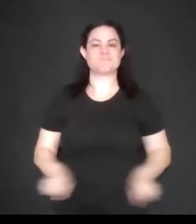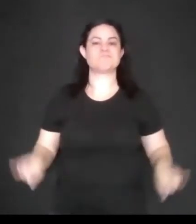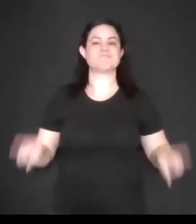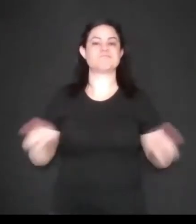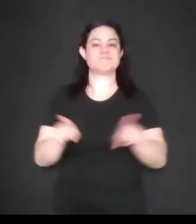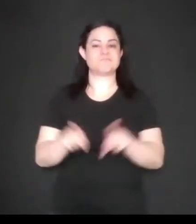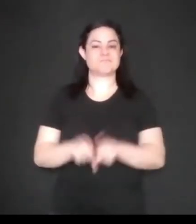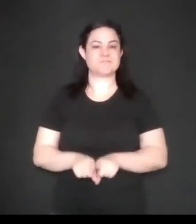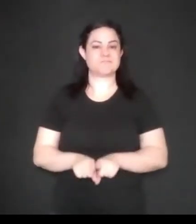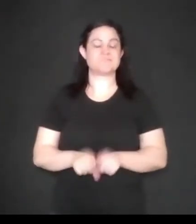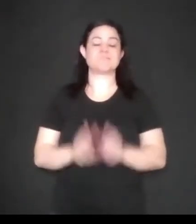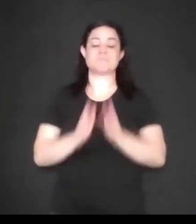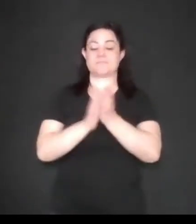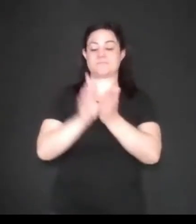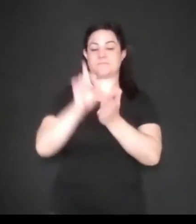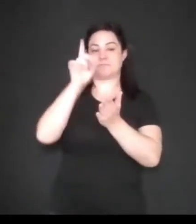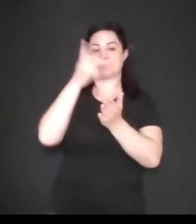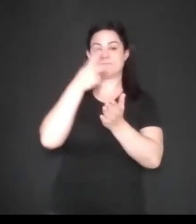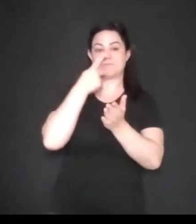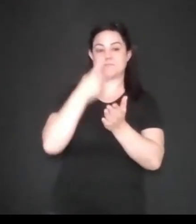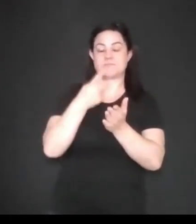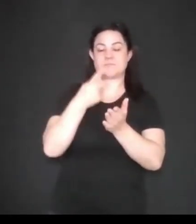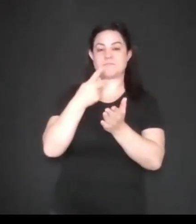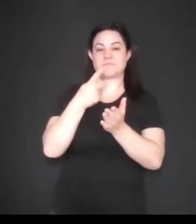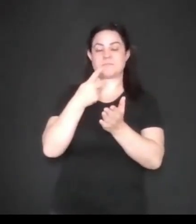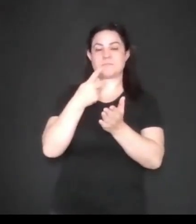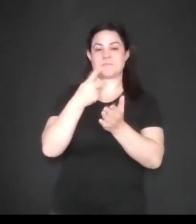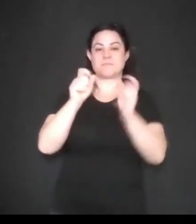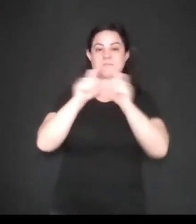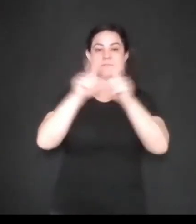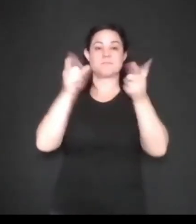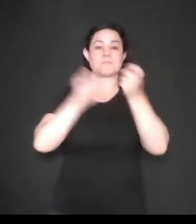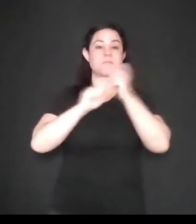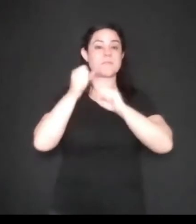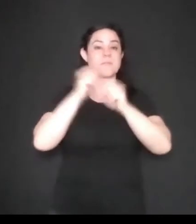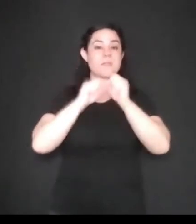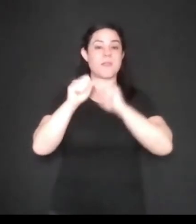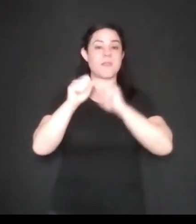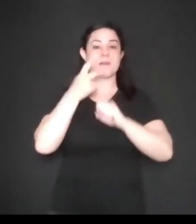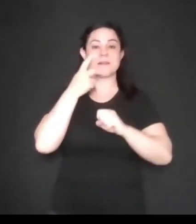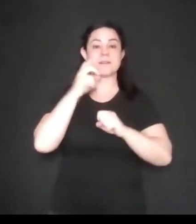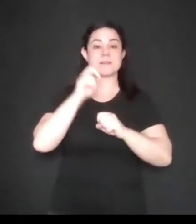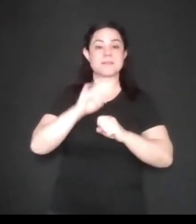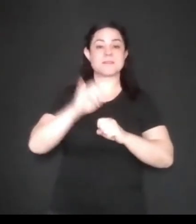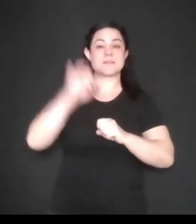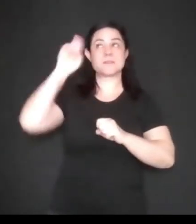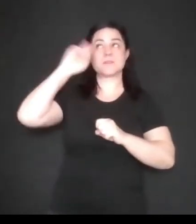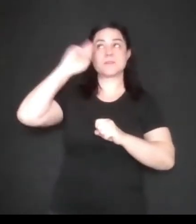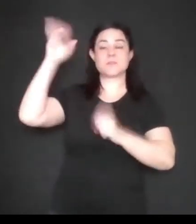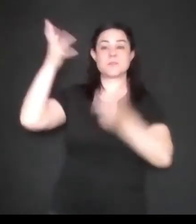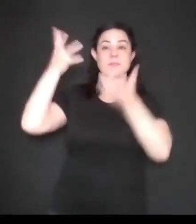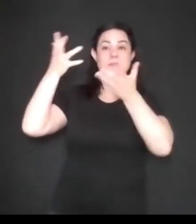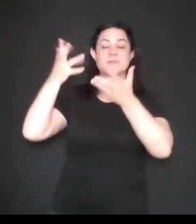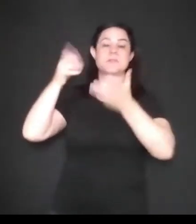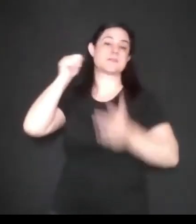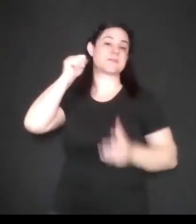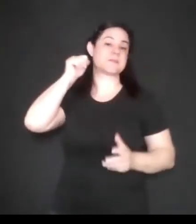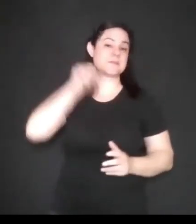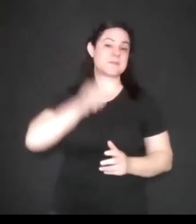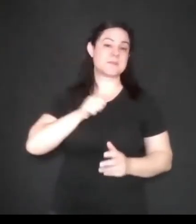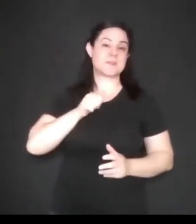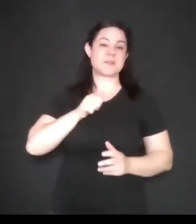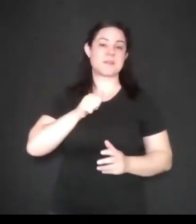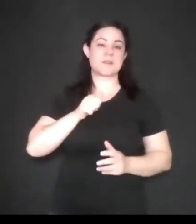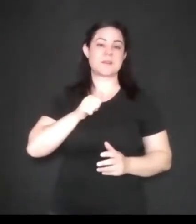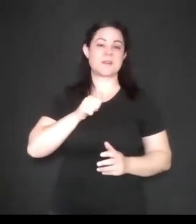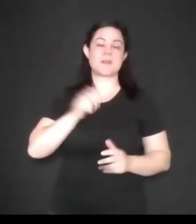Inclusive, a Bíblia vai dizer com muita clareza, o salmista diz, se o Senhor quisesse sacrifício, eu daria a ele um